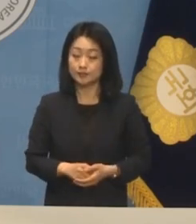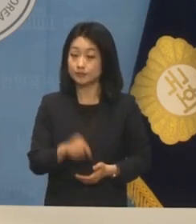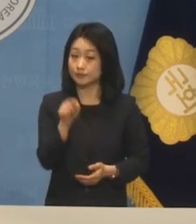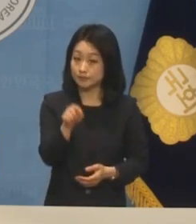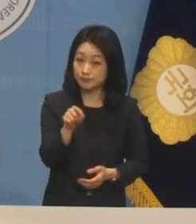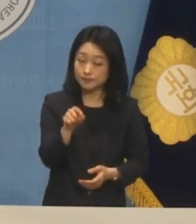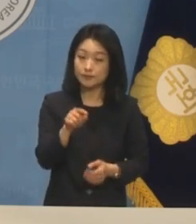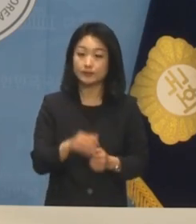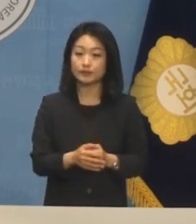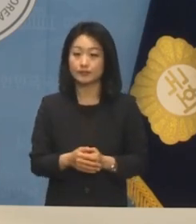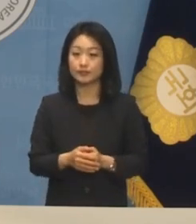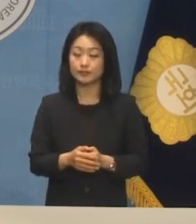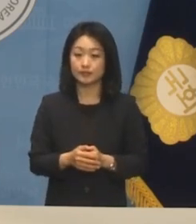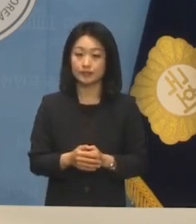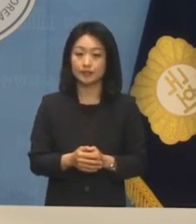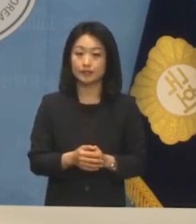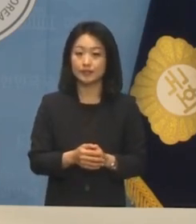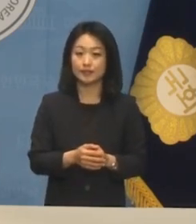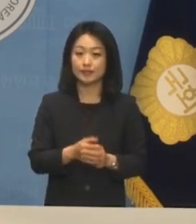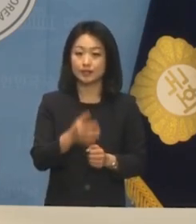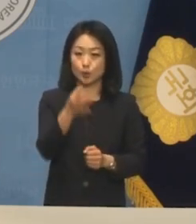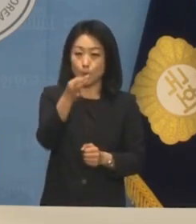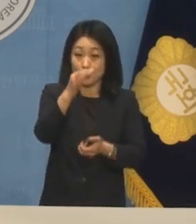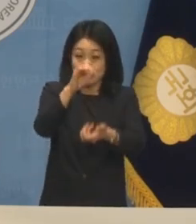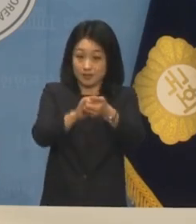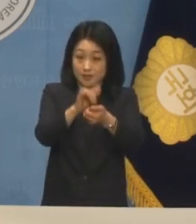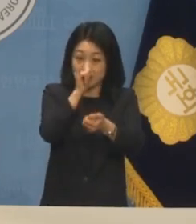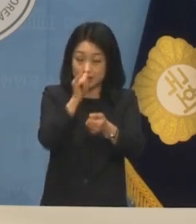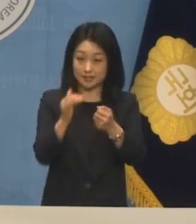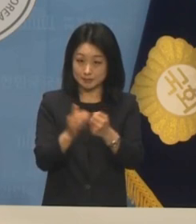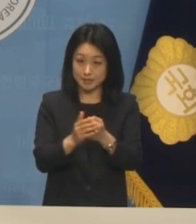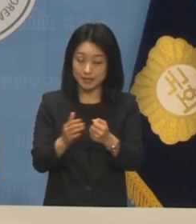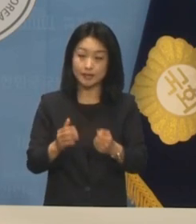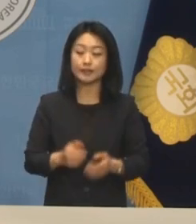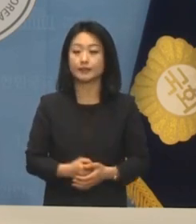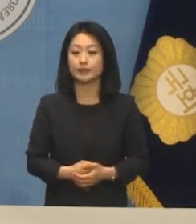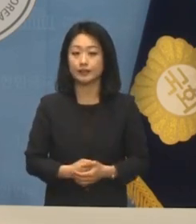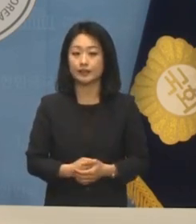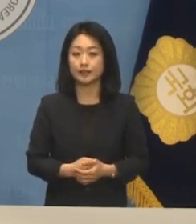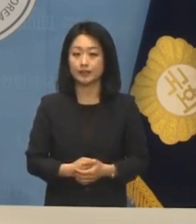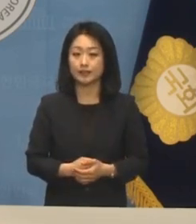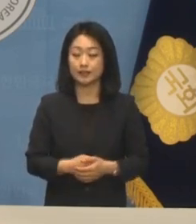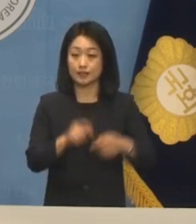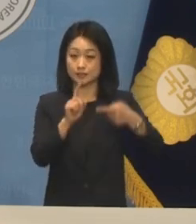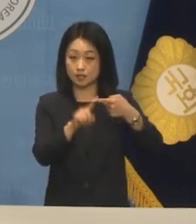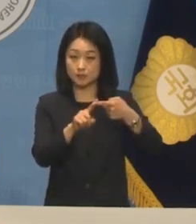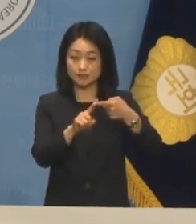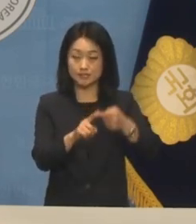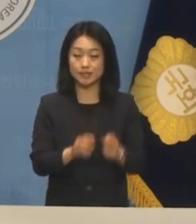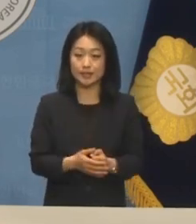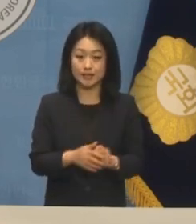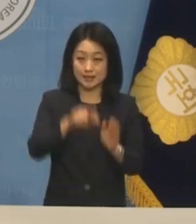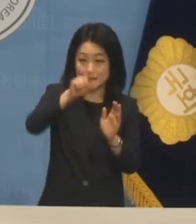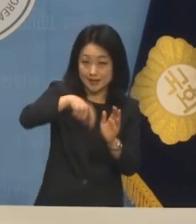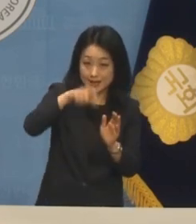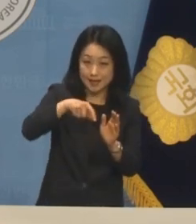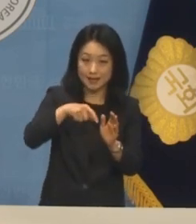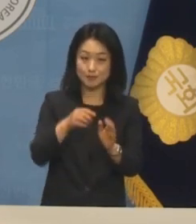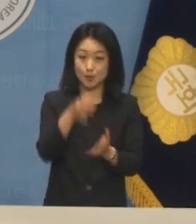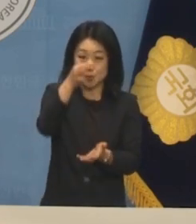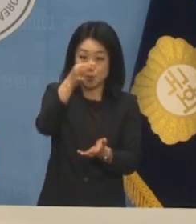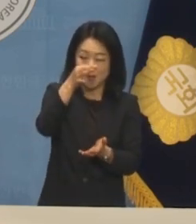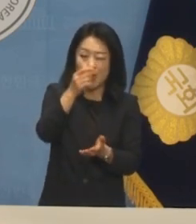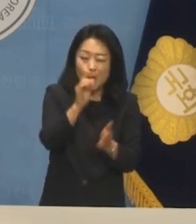이는 사용이 제한된 금액을 사용하기 위해 다시 하겠습니다. 첫 번째, 쪼개기 결제는 정부 예산